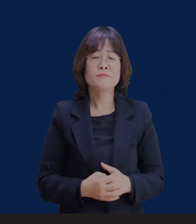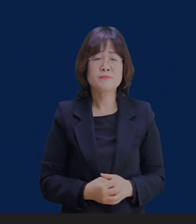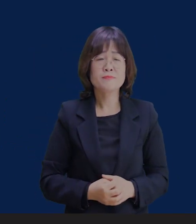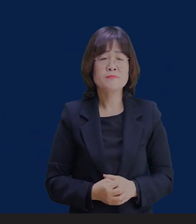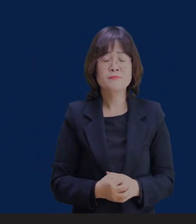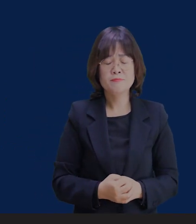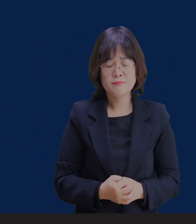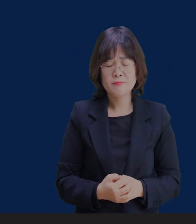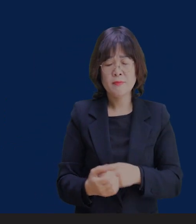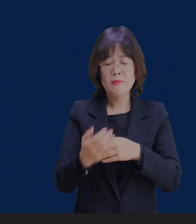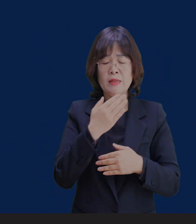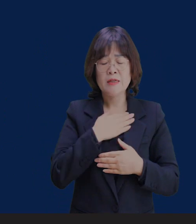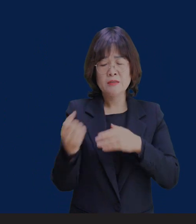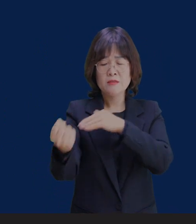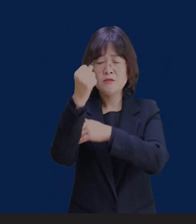송축하리이다.